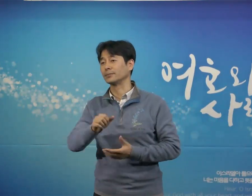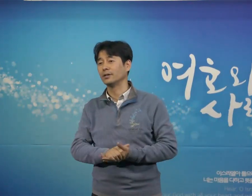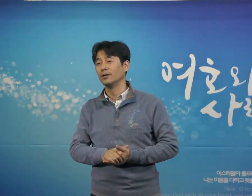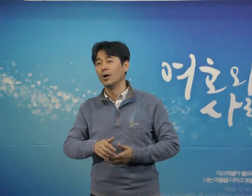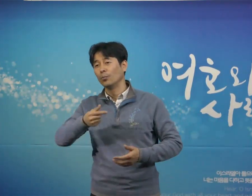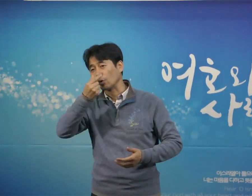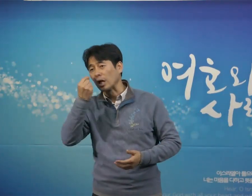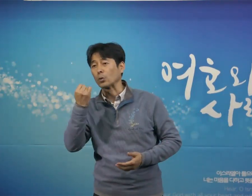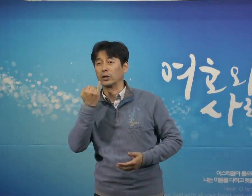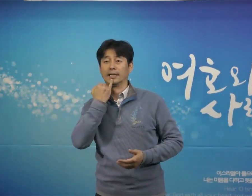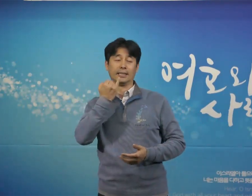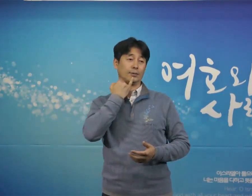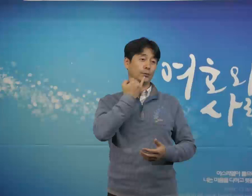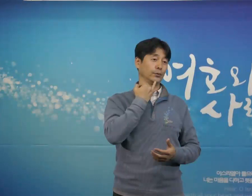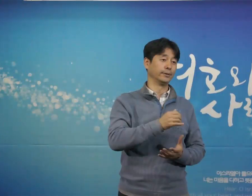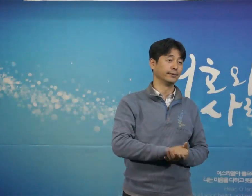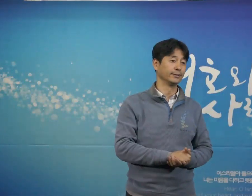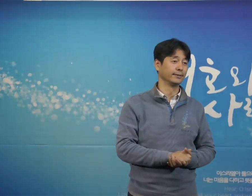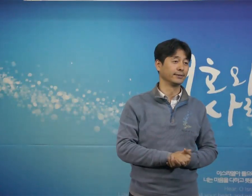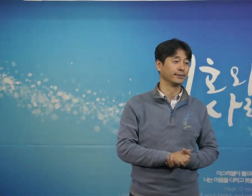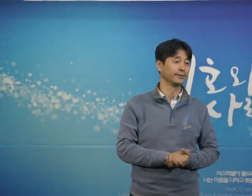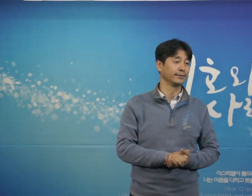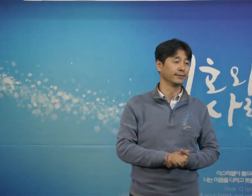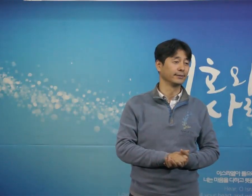찬양을 드리면 좋겠습니다. 부족해도 괜찮습니다.